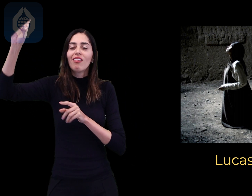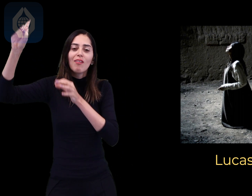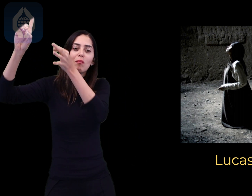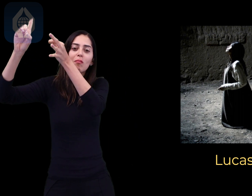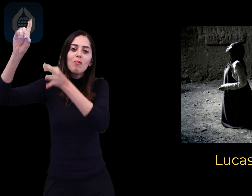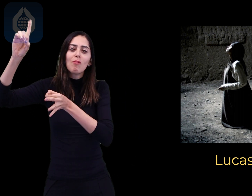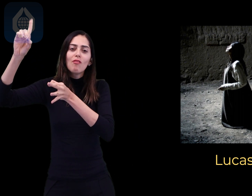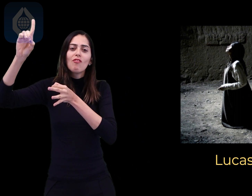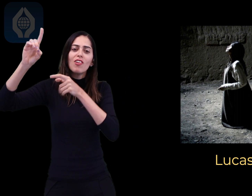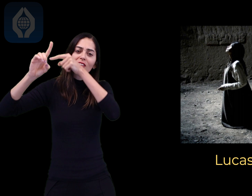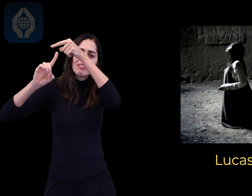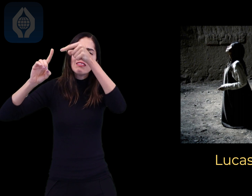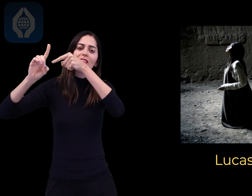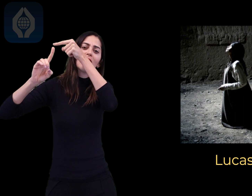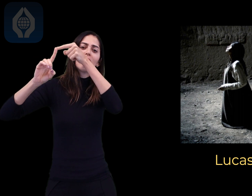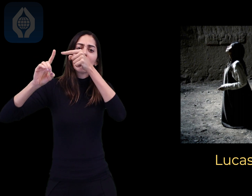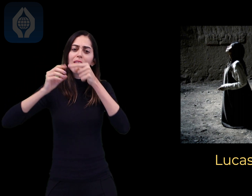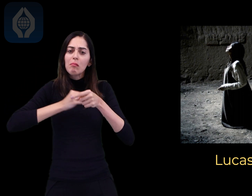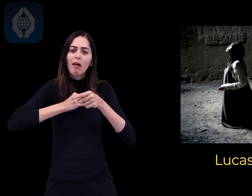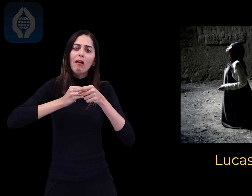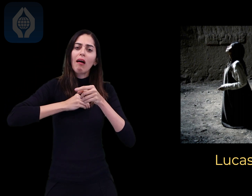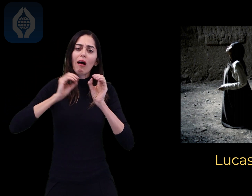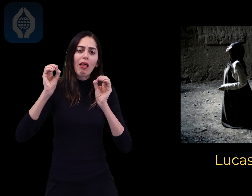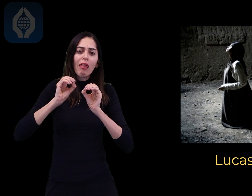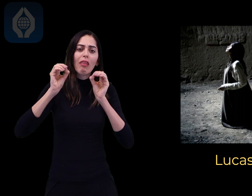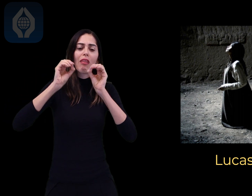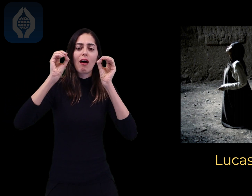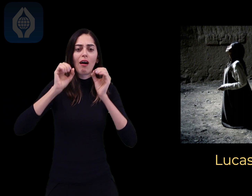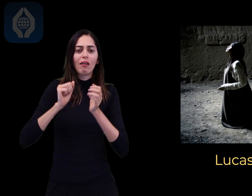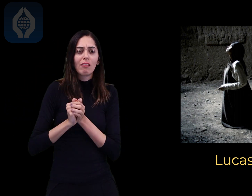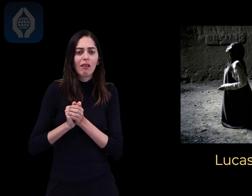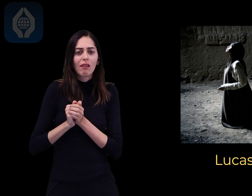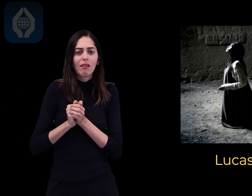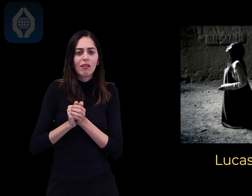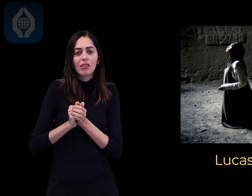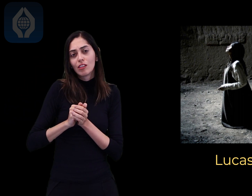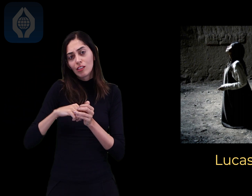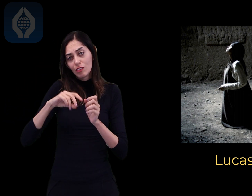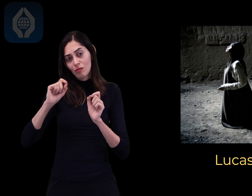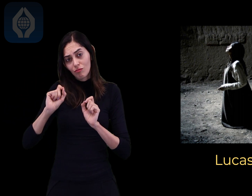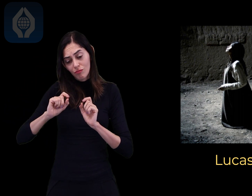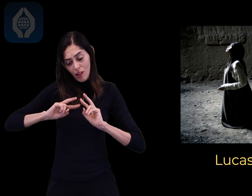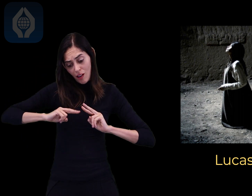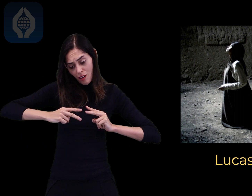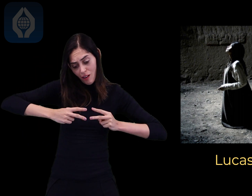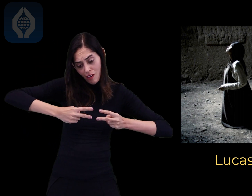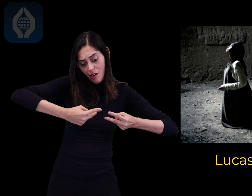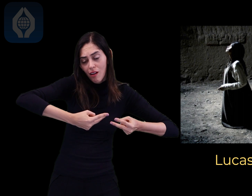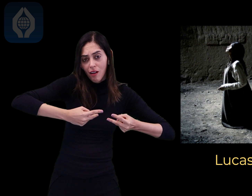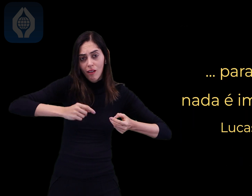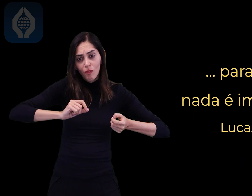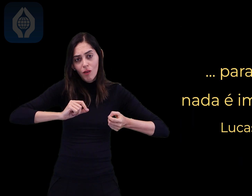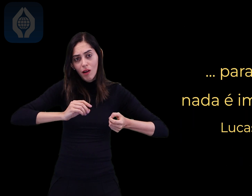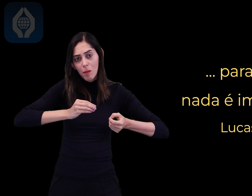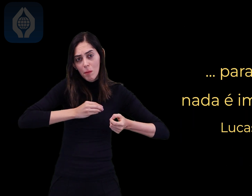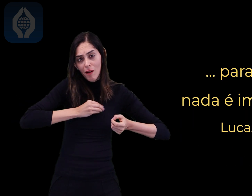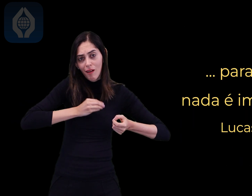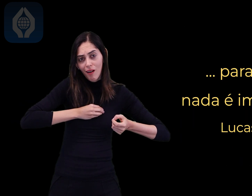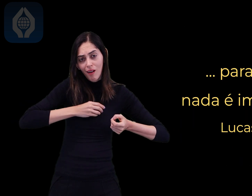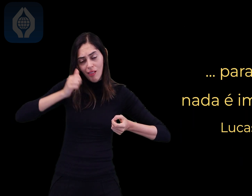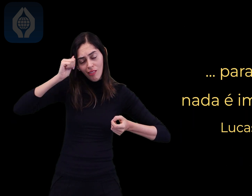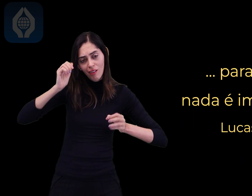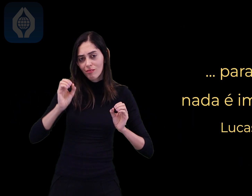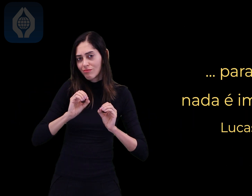de Adão. Jesus era o filho perfeito de Deus, santo e sem pecado.